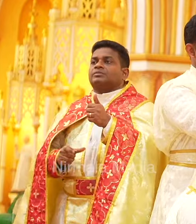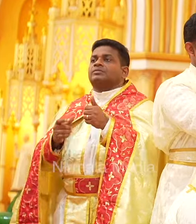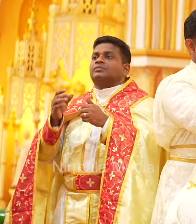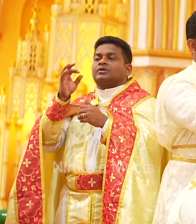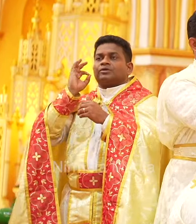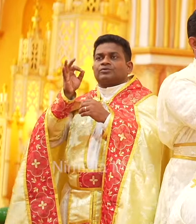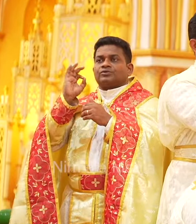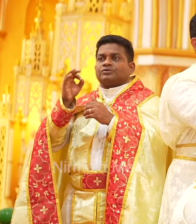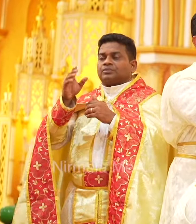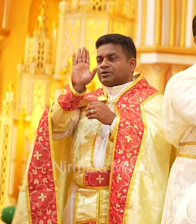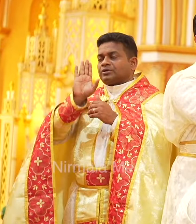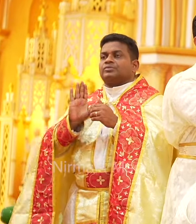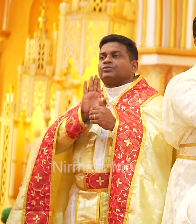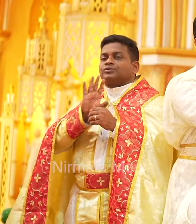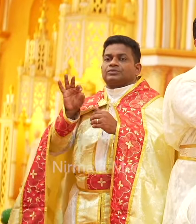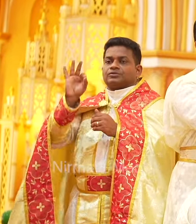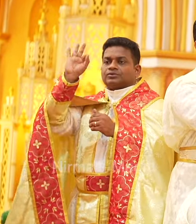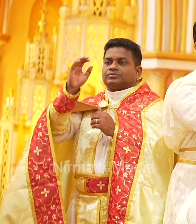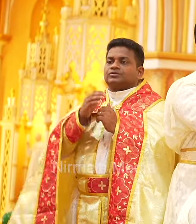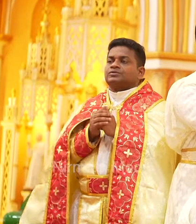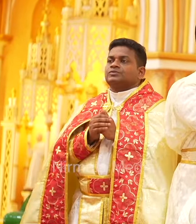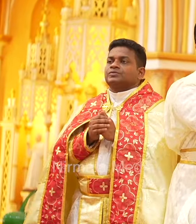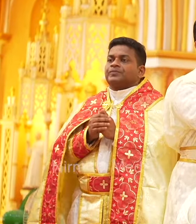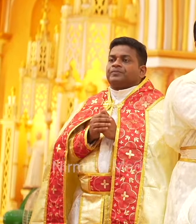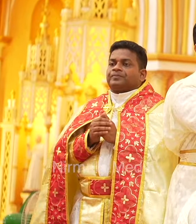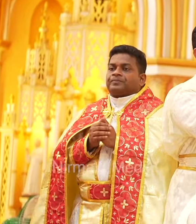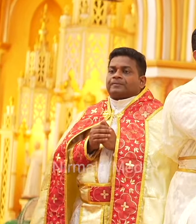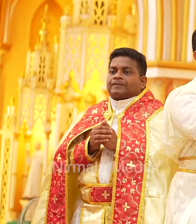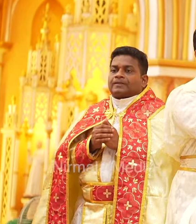പ്രബോധകന്മാരെയും പുരോഹിതന്മാരെയും നിയോഗിക്കുകയും ചെയ്തുവല്ലോ.